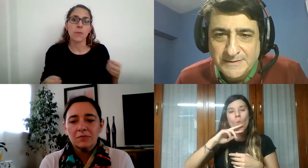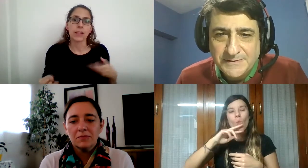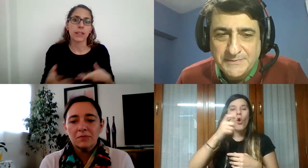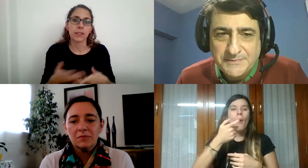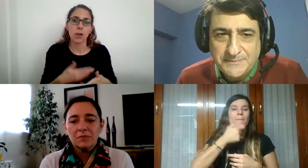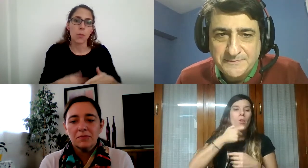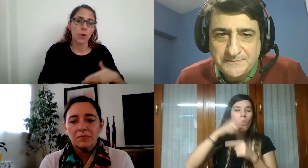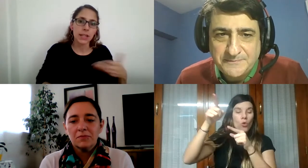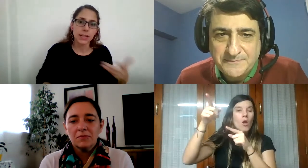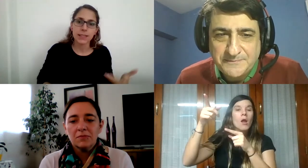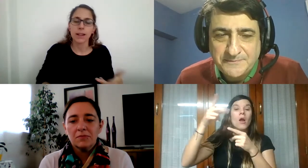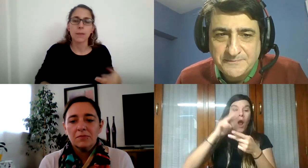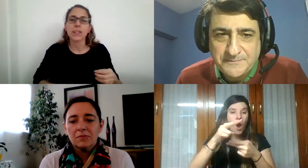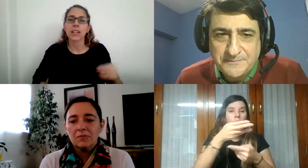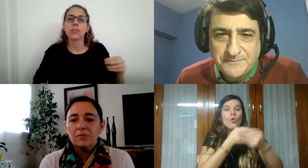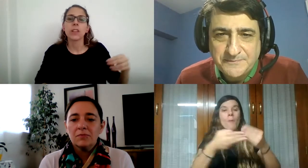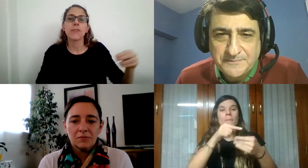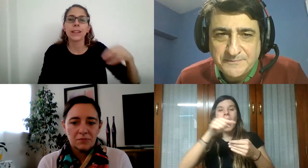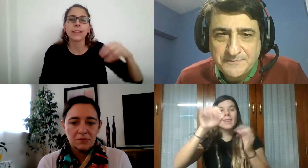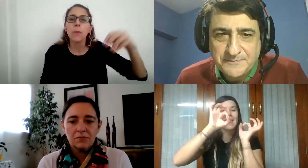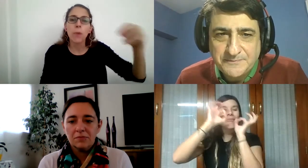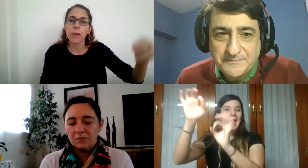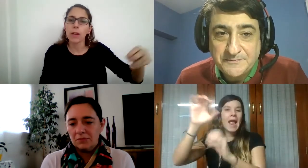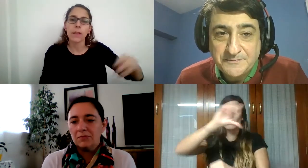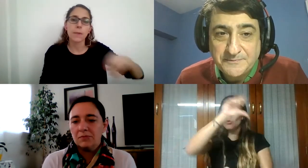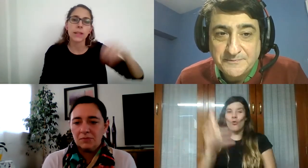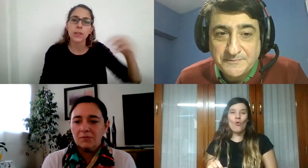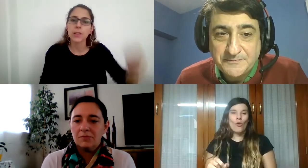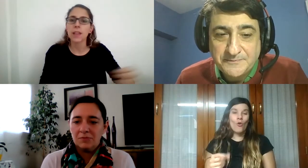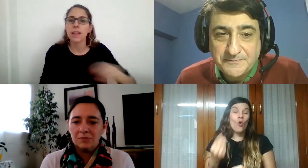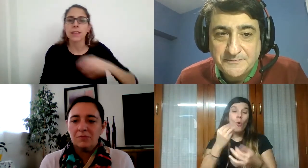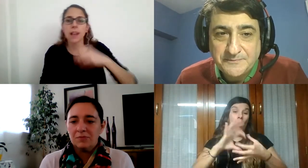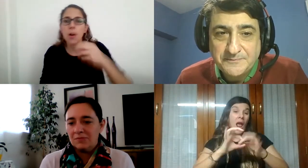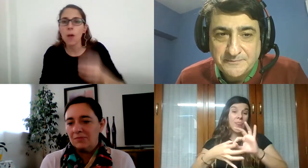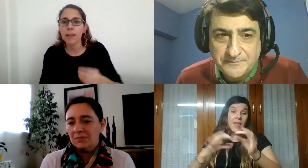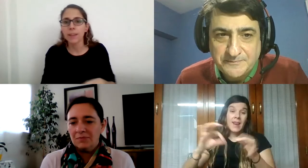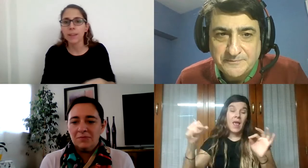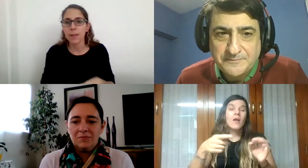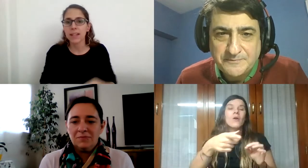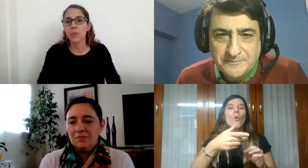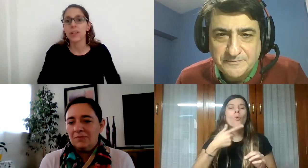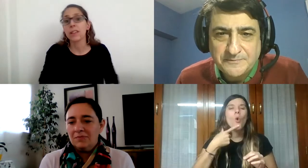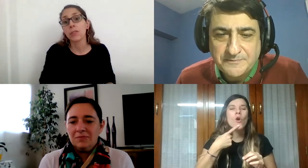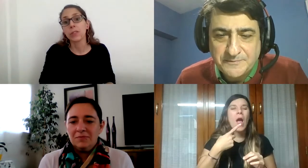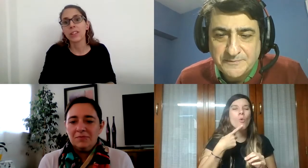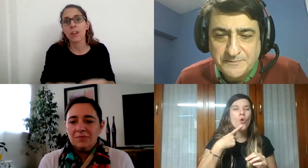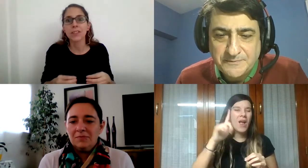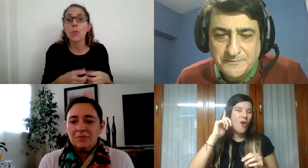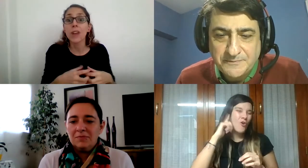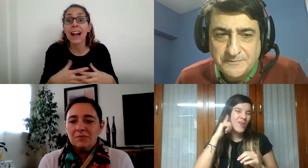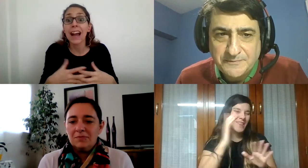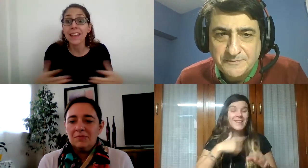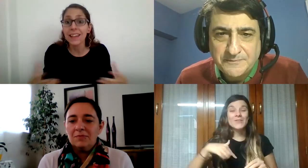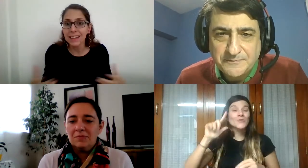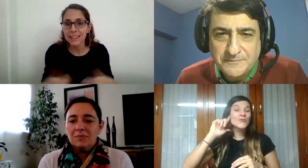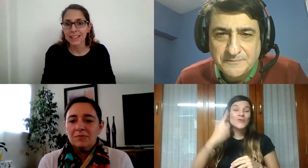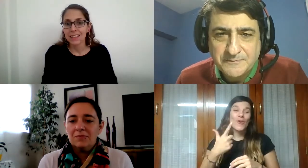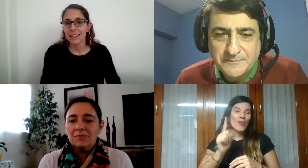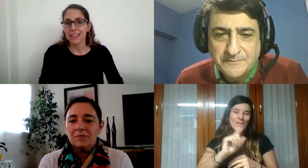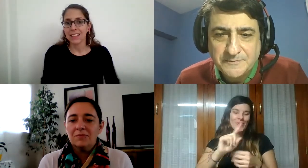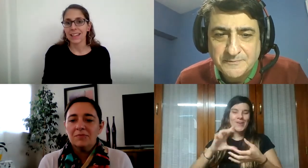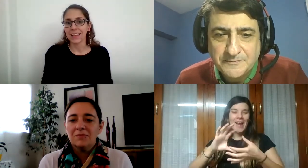ir compartiendo por Instagram y llegando a diferentes pueblos de Mendoza, de San Juan. De esta manera se puede ir difundiendo, armando como una